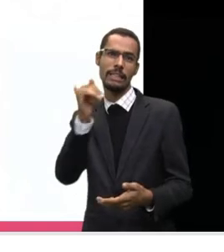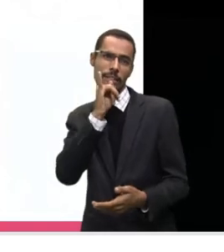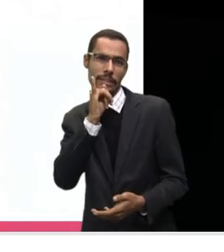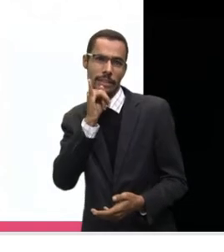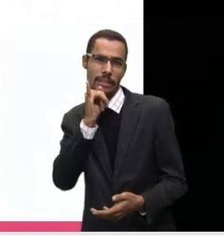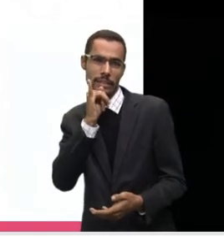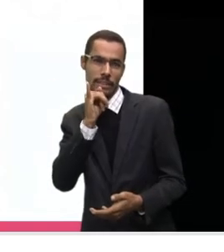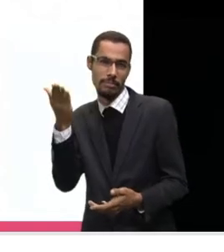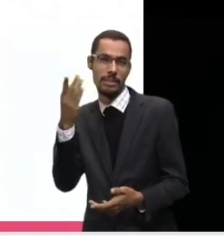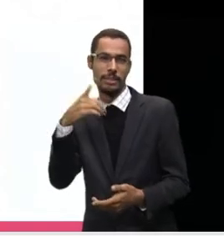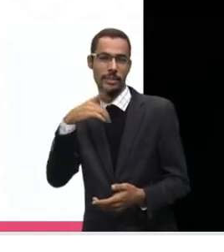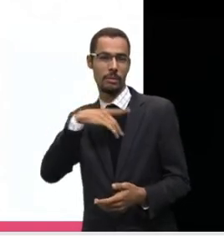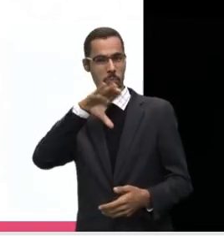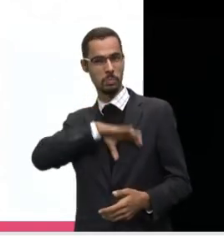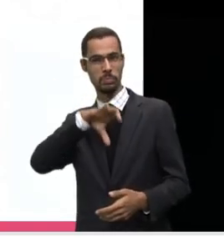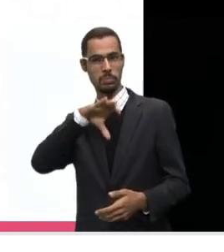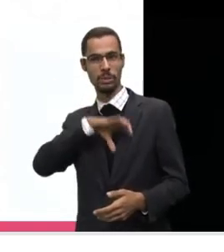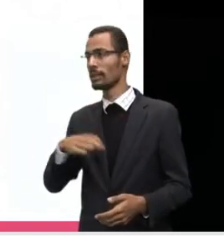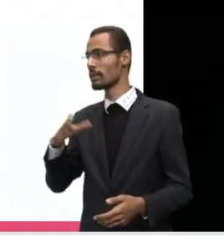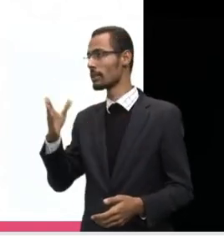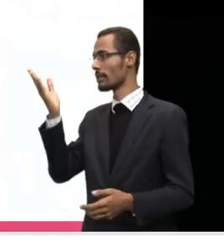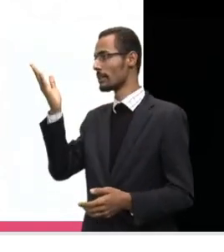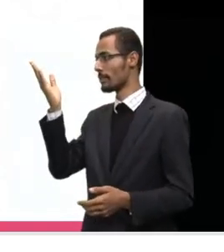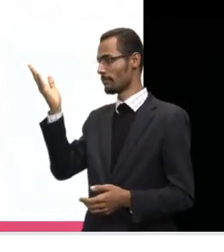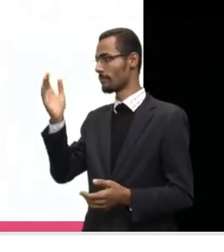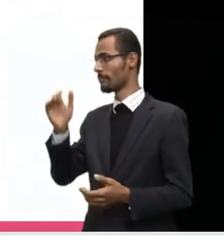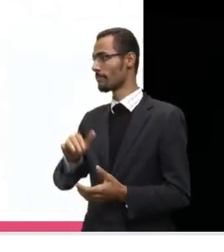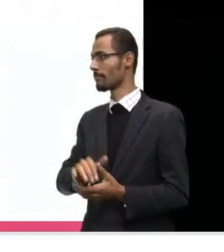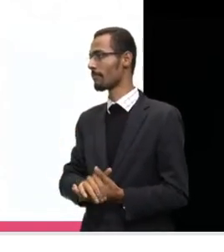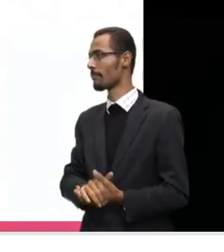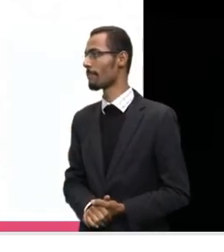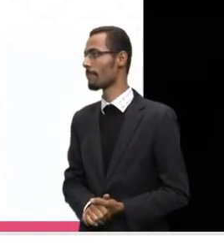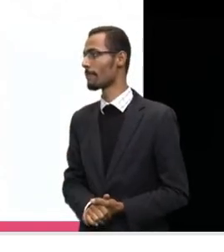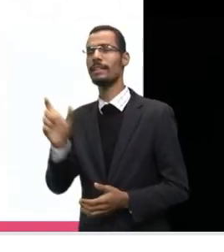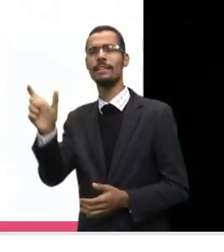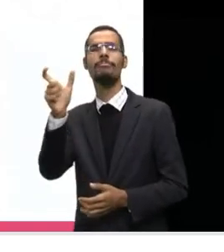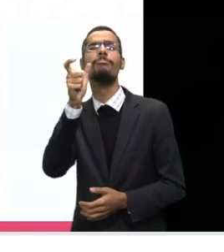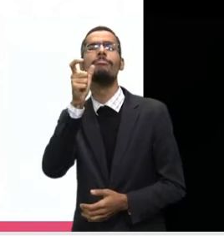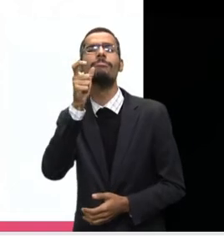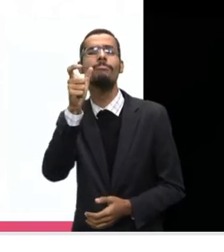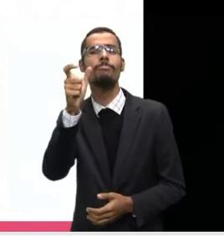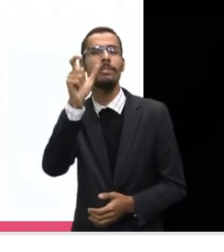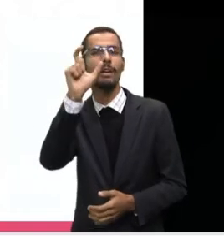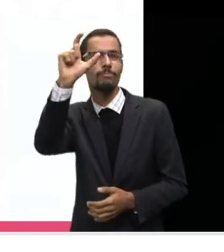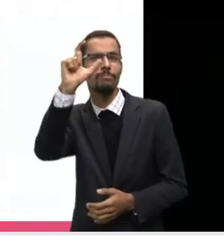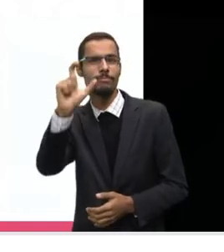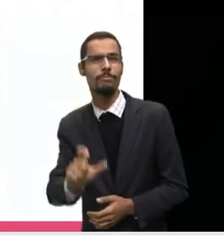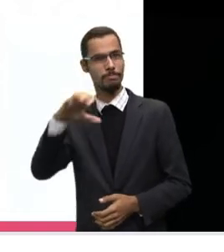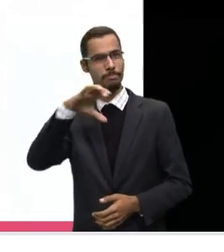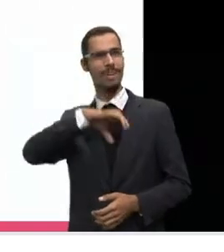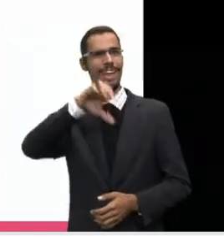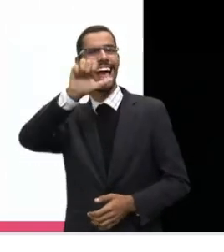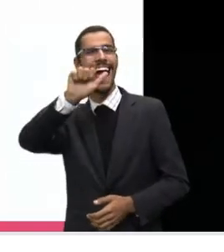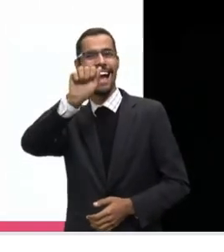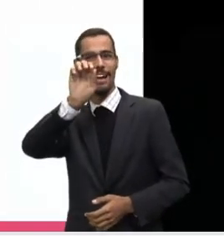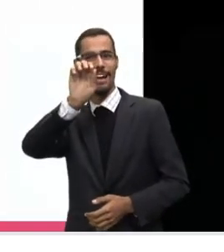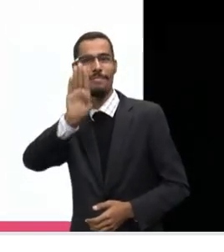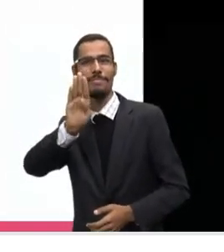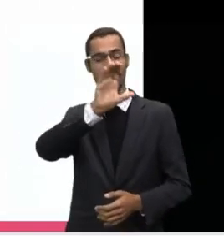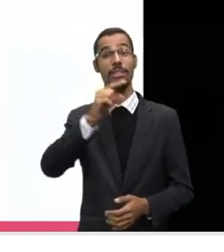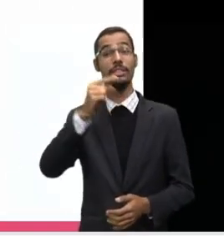exemplificar, no caso da língua portuguesa, aqui nós temos os fonemas, os principais fonemas da língua portuguesa, e